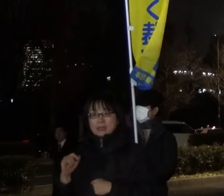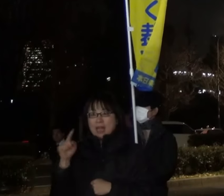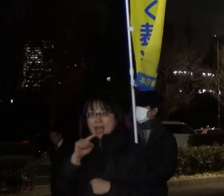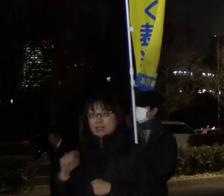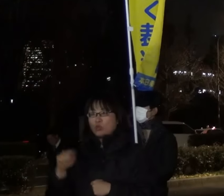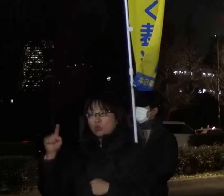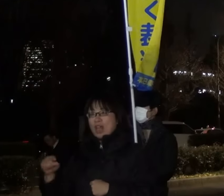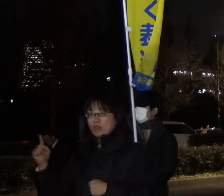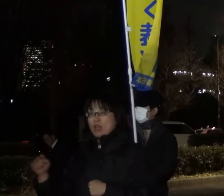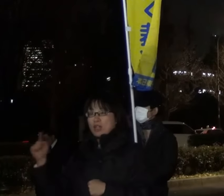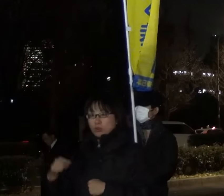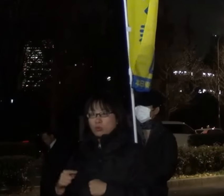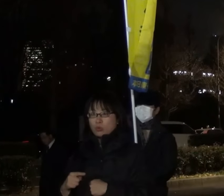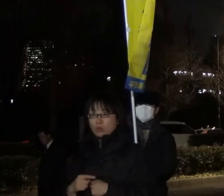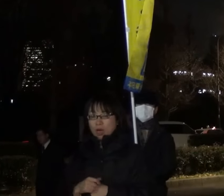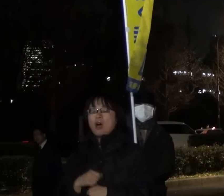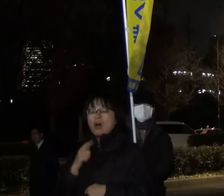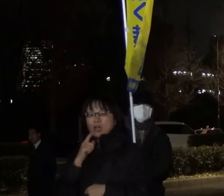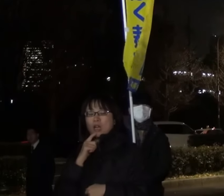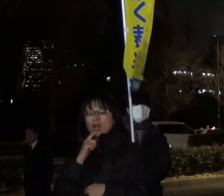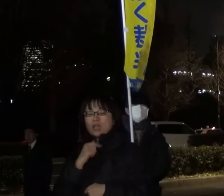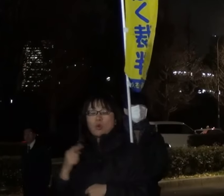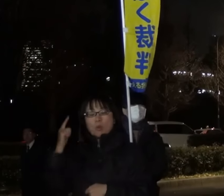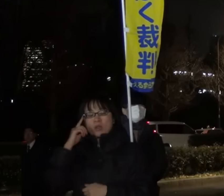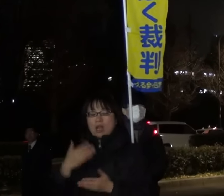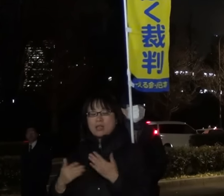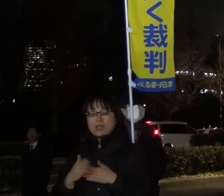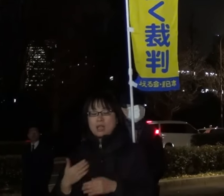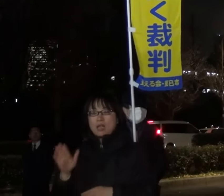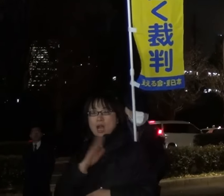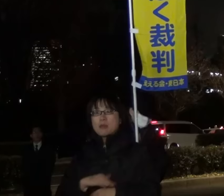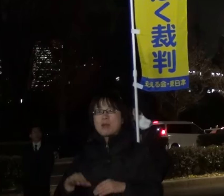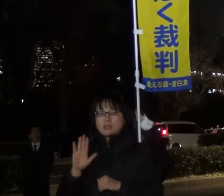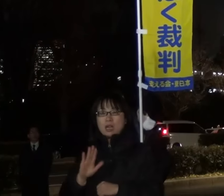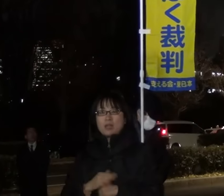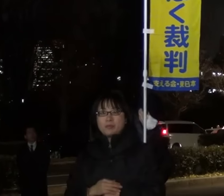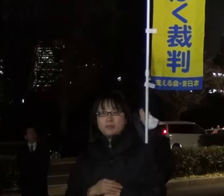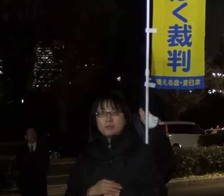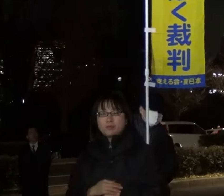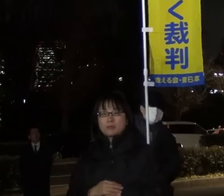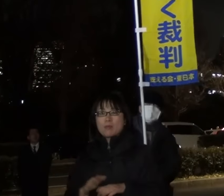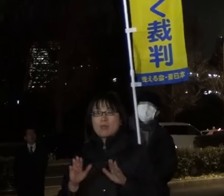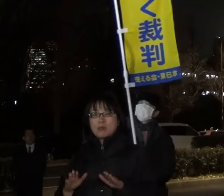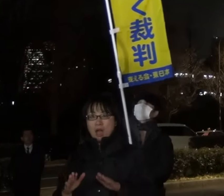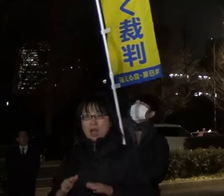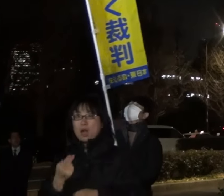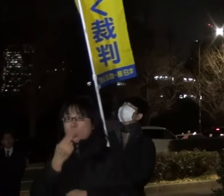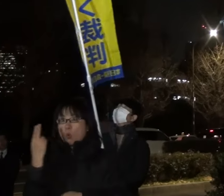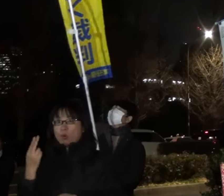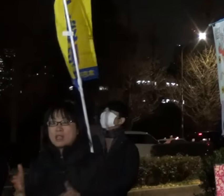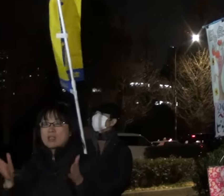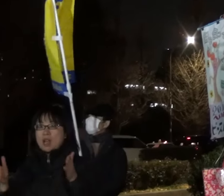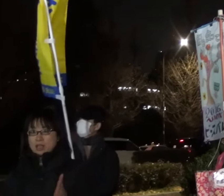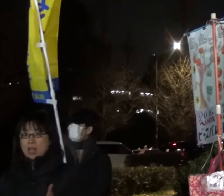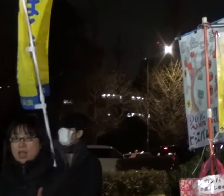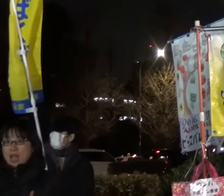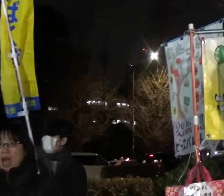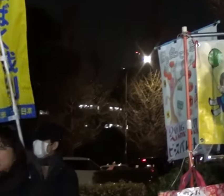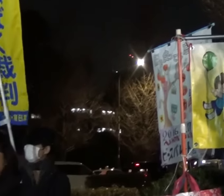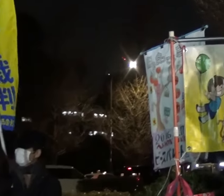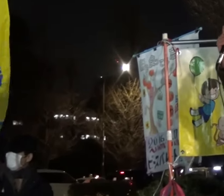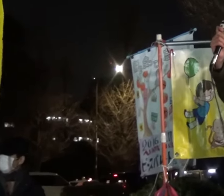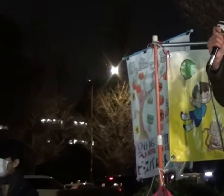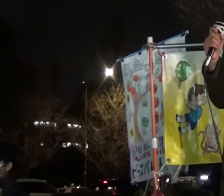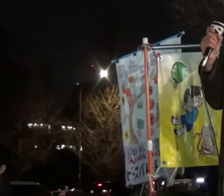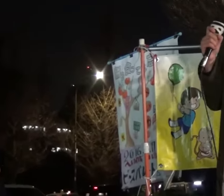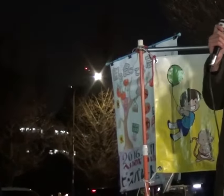ていて、なるほどなと思った体験がありました。それは今高校生の間である言葉が大人